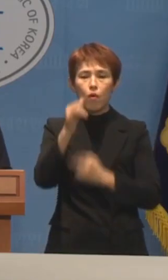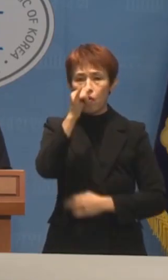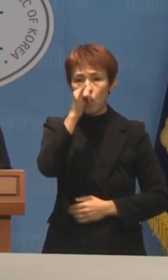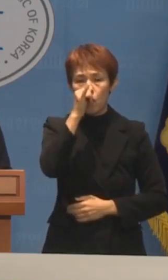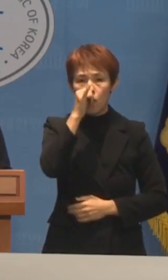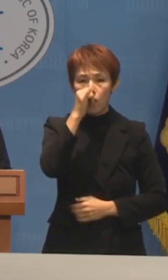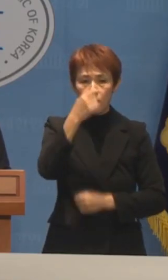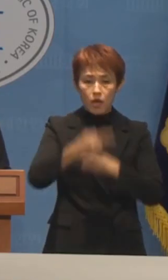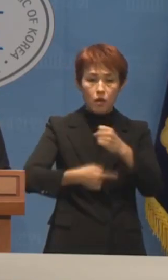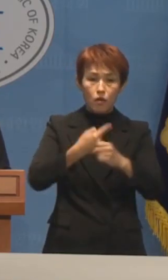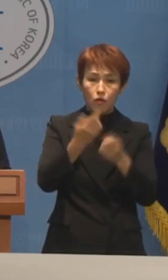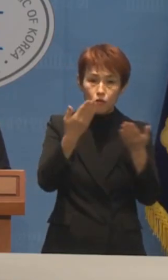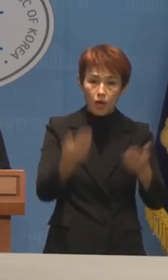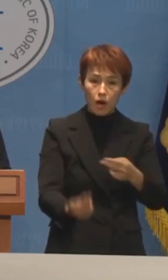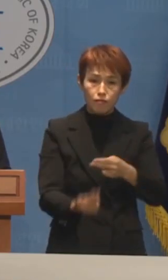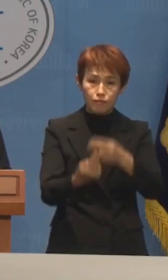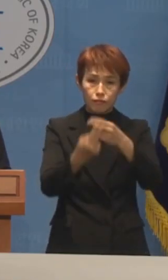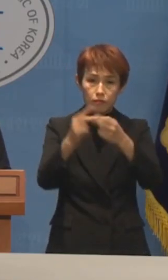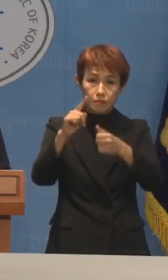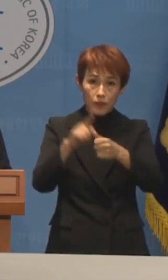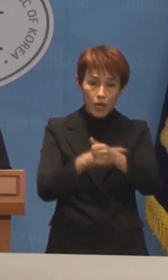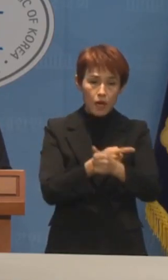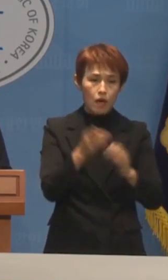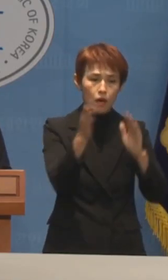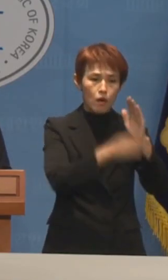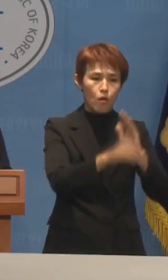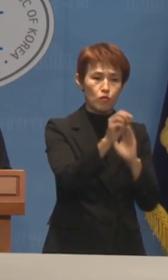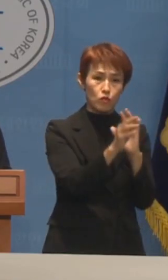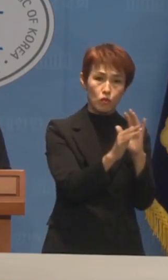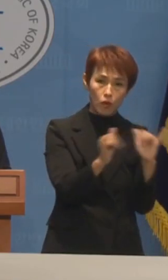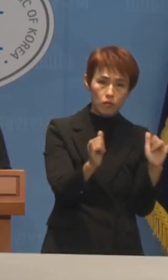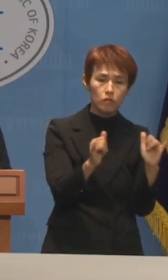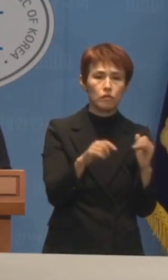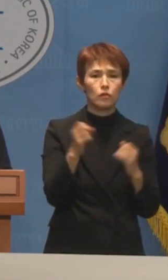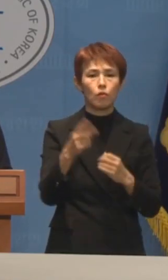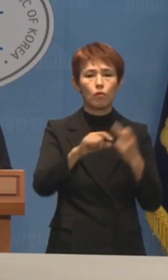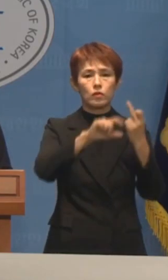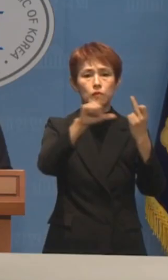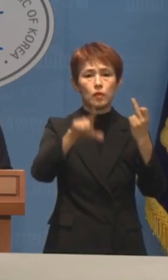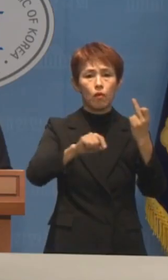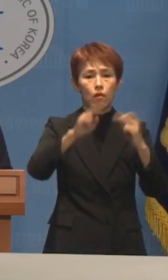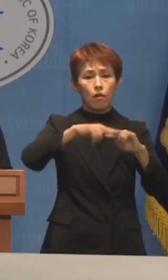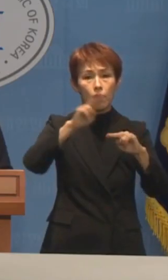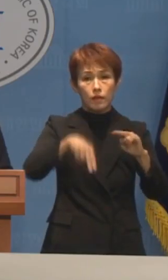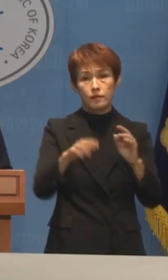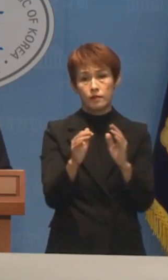연가저축 제도로 인해 현장 공무원들 12월 퇴직,